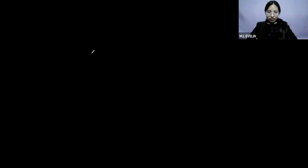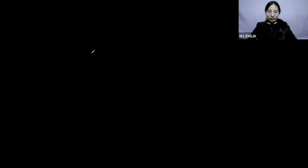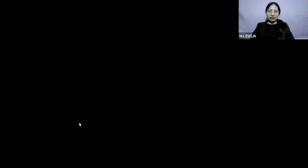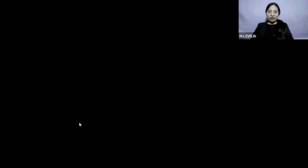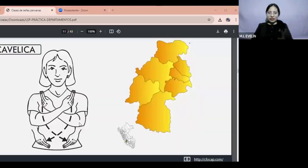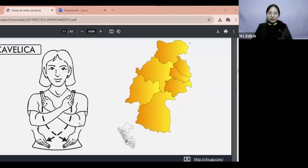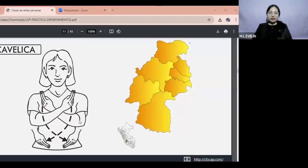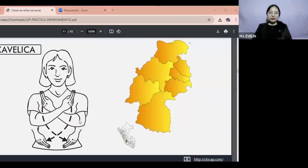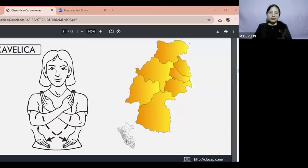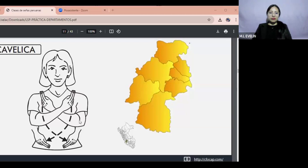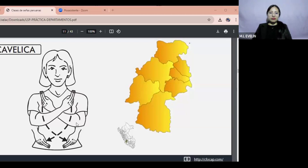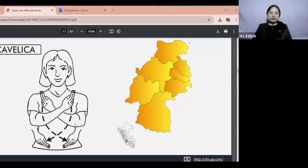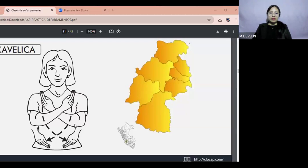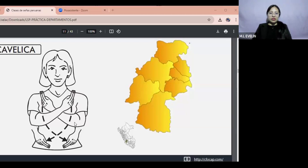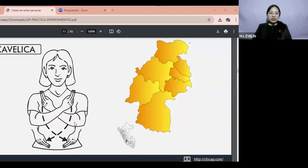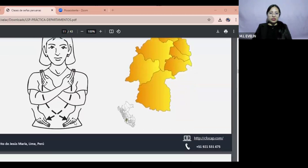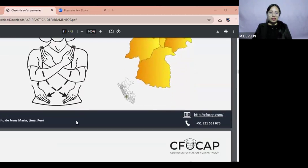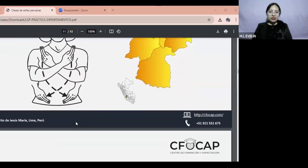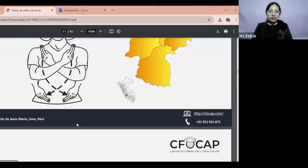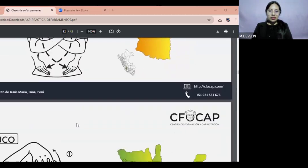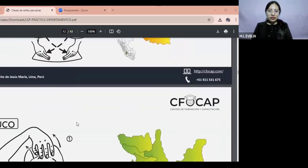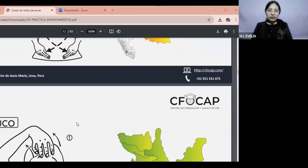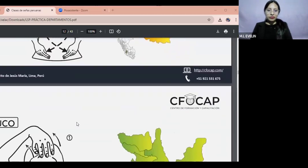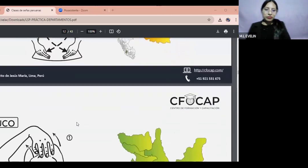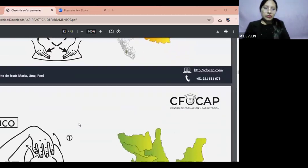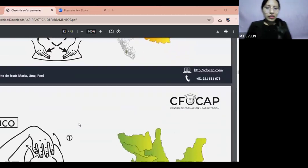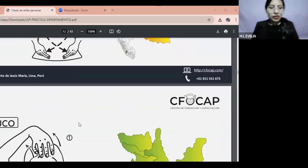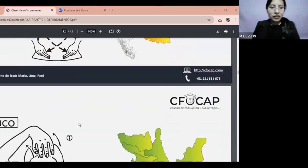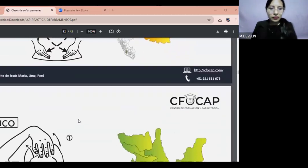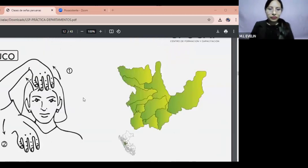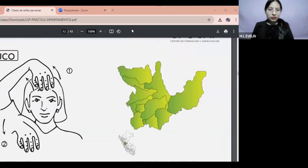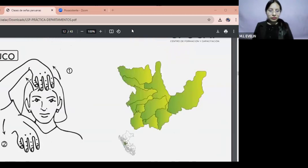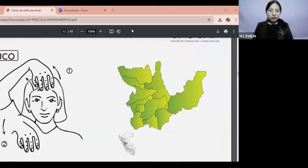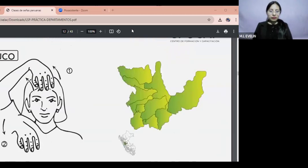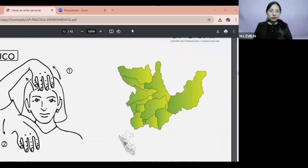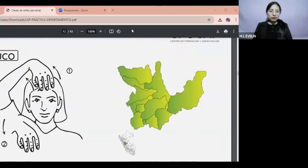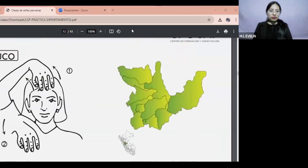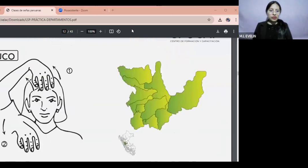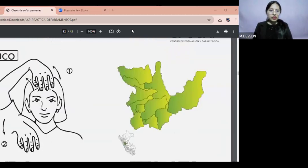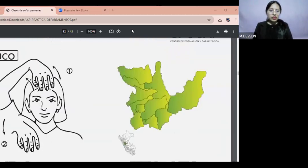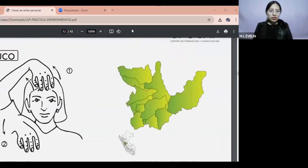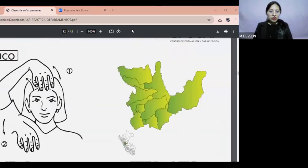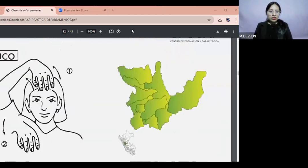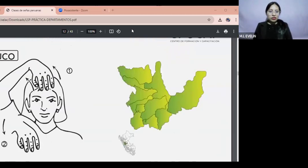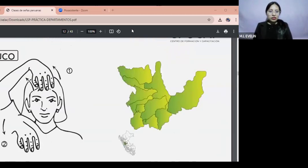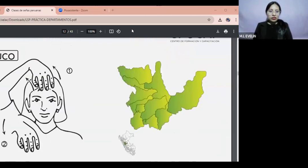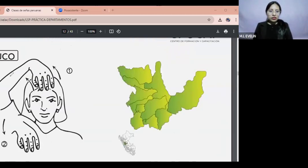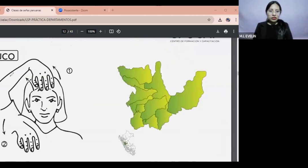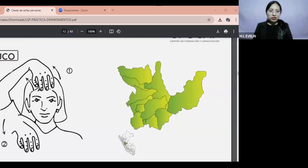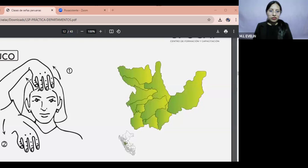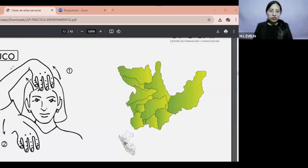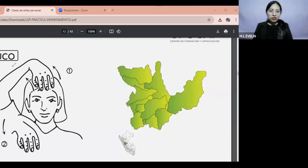bien huancavelica muy bien continuamos Ahí está esta es la tierra de